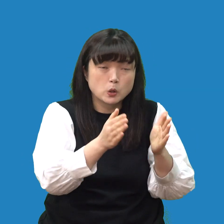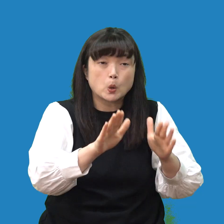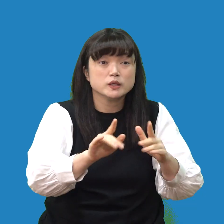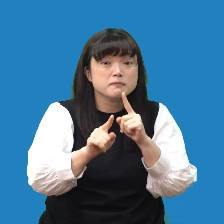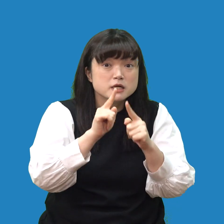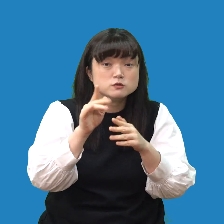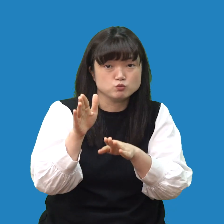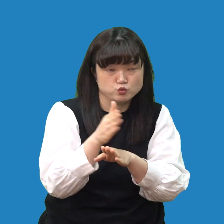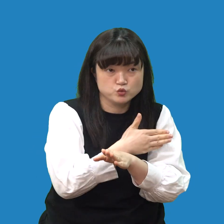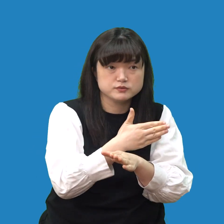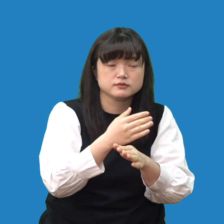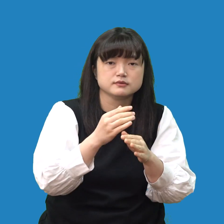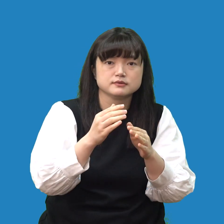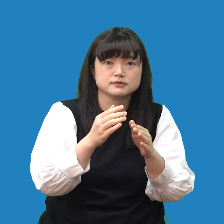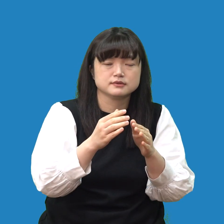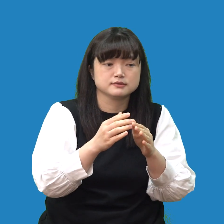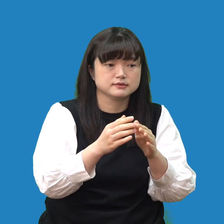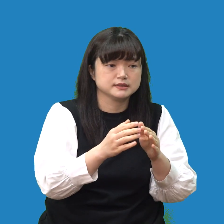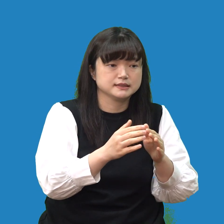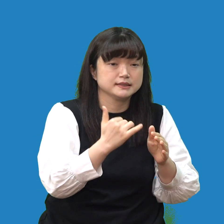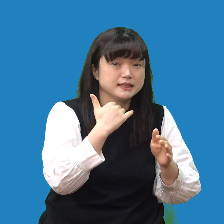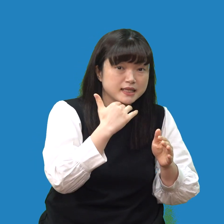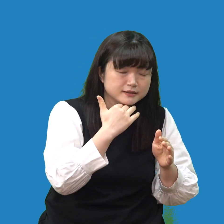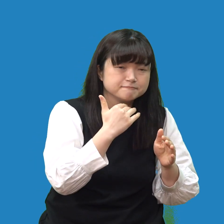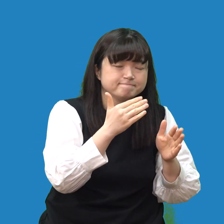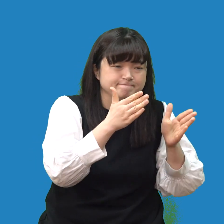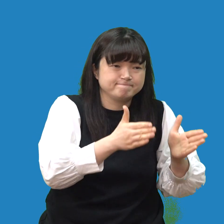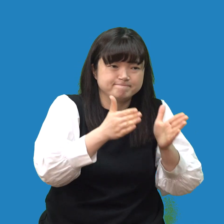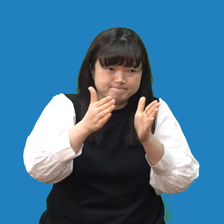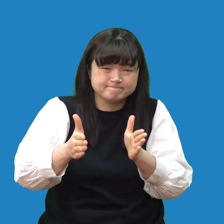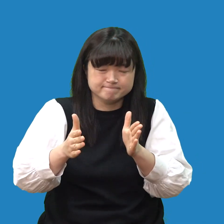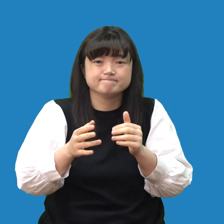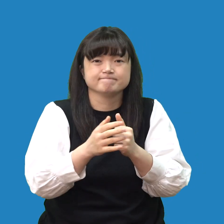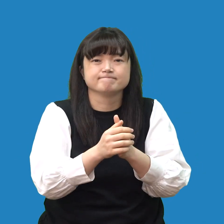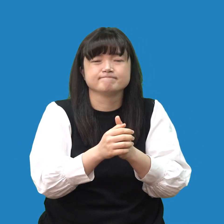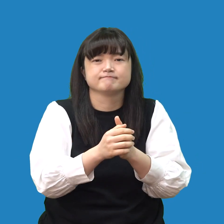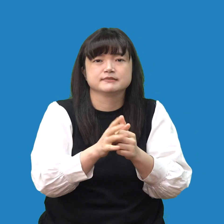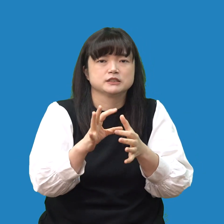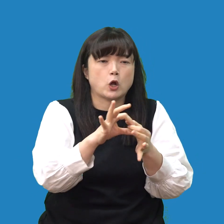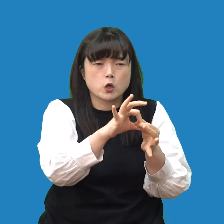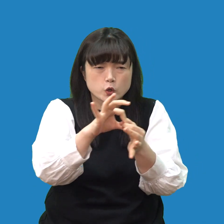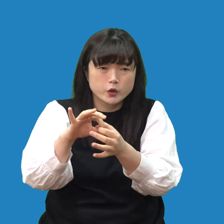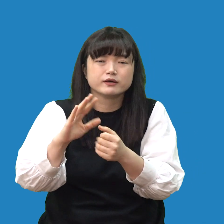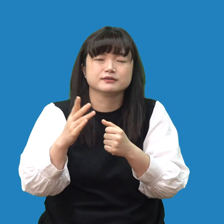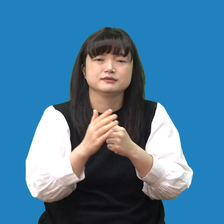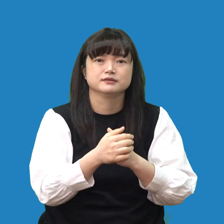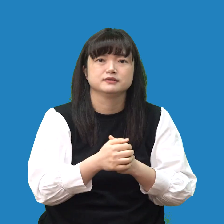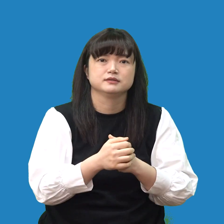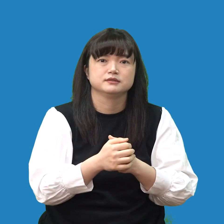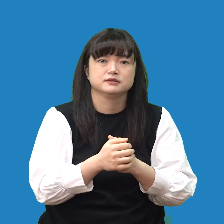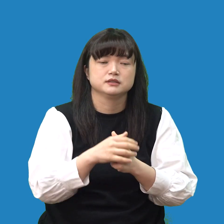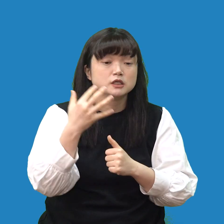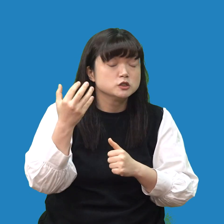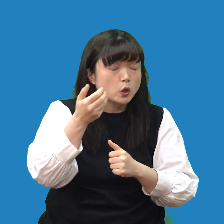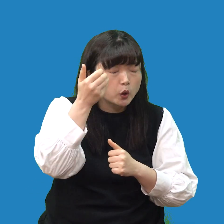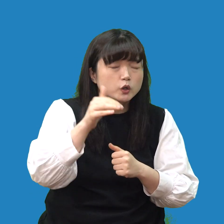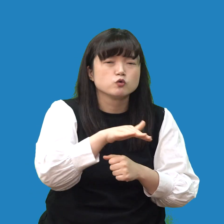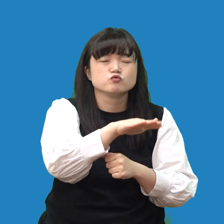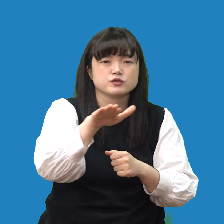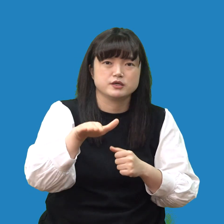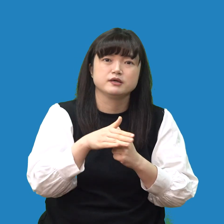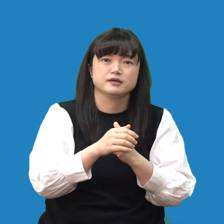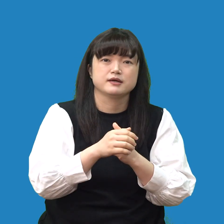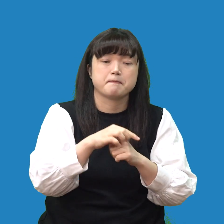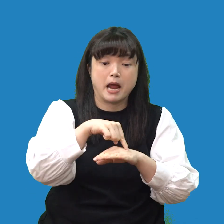말씀부터 이제 세대와 세대를 연결하는 교회라는 비전을 같이 나눌 텐데, 성령께서 그 비전을 저와